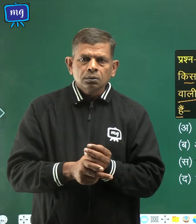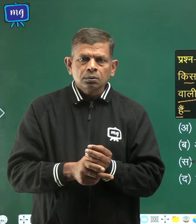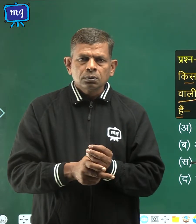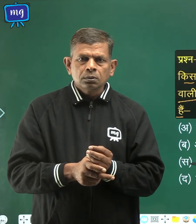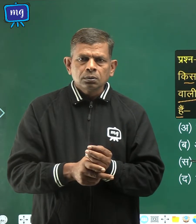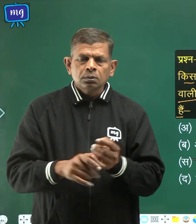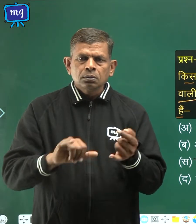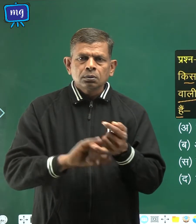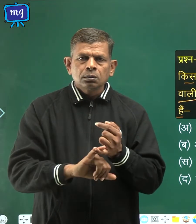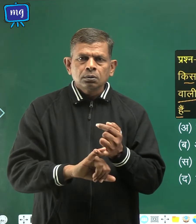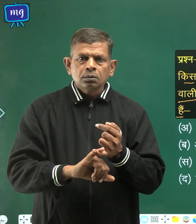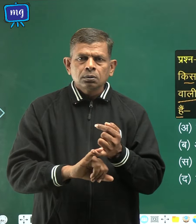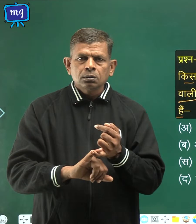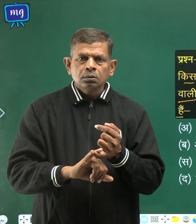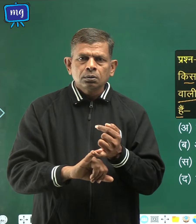स